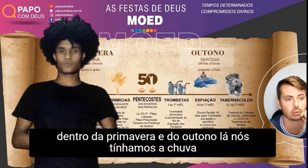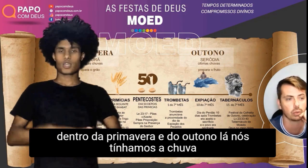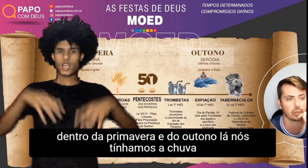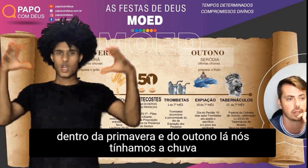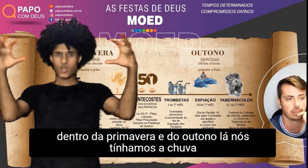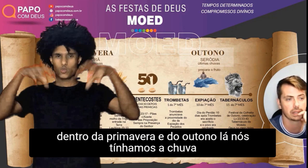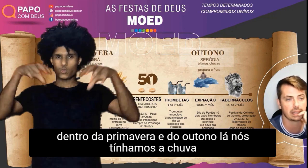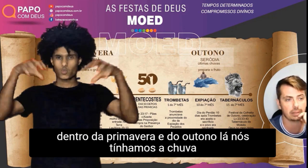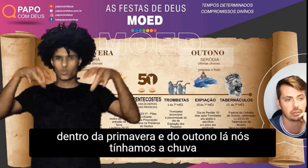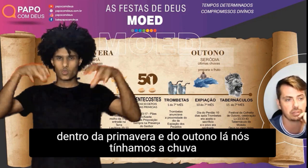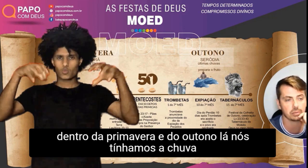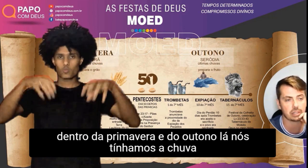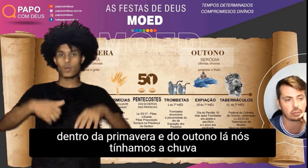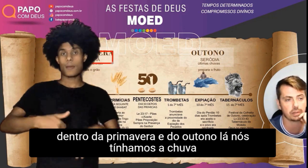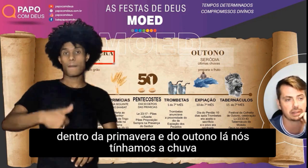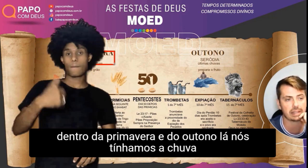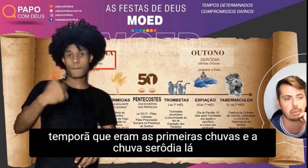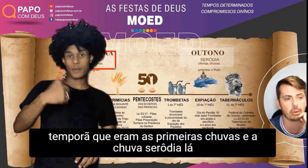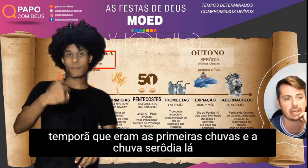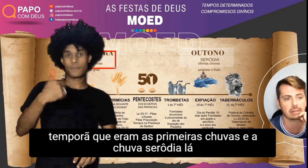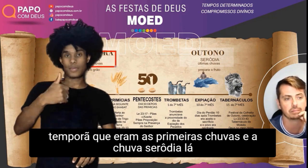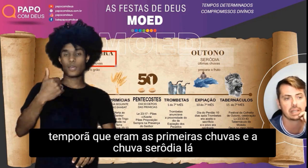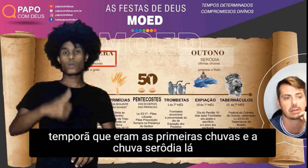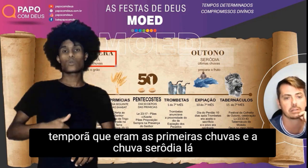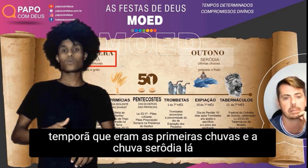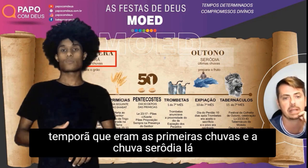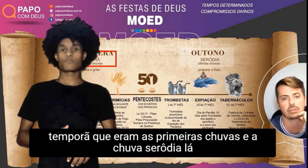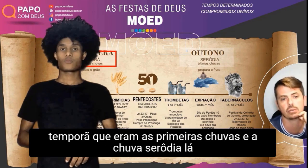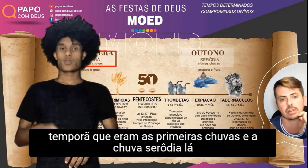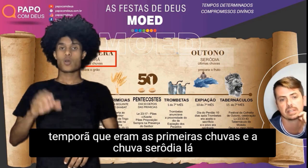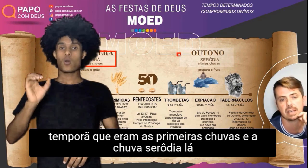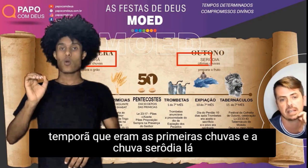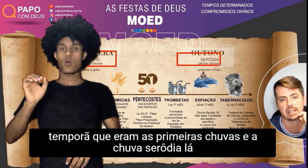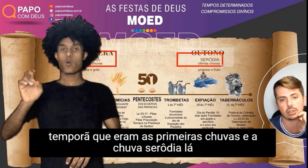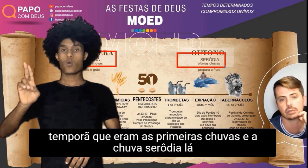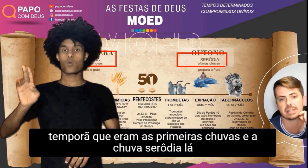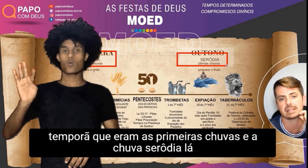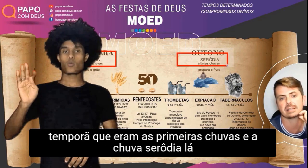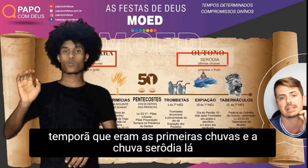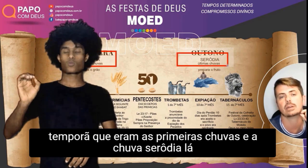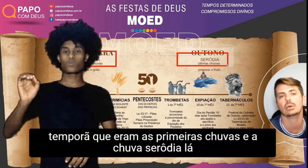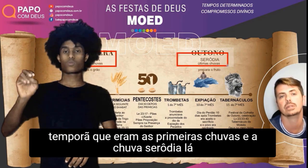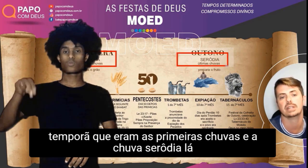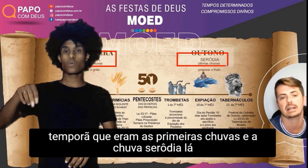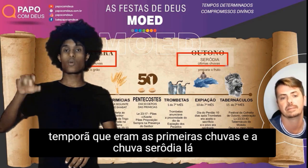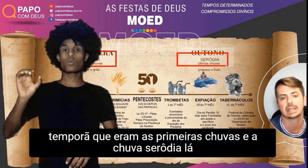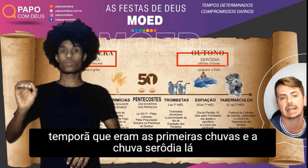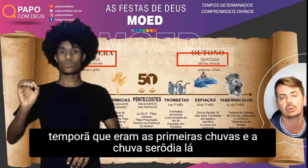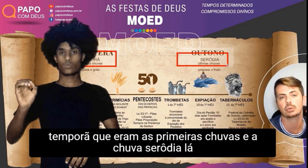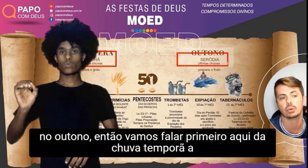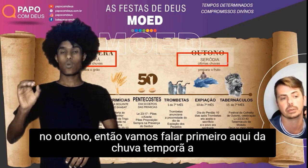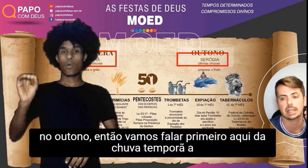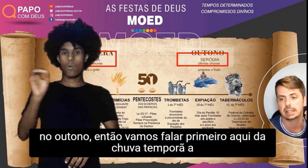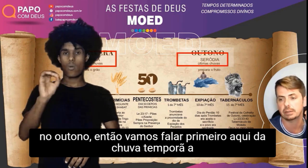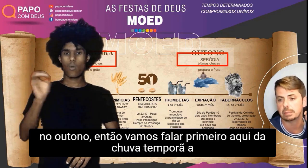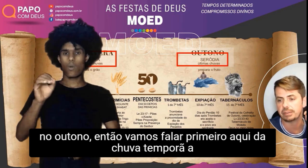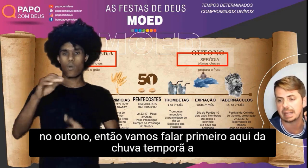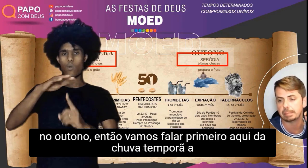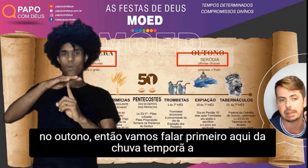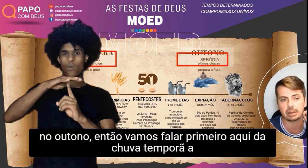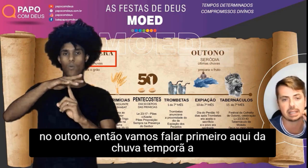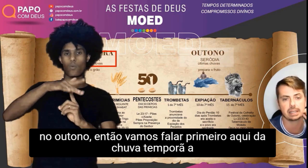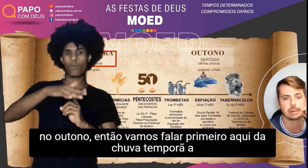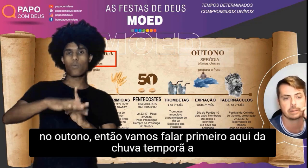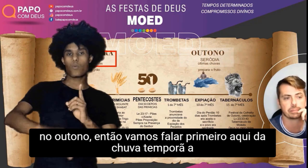primavera e do outono, lá nós tínhamos a chuva temporã, que eram as primeiras chuvas, e a chuva serôdia, lá no outono. Então vamos